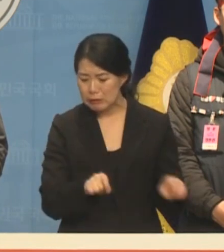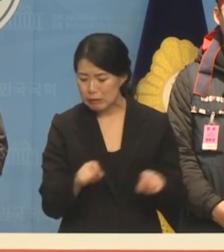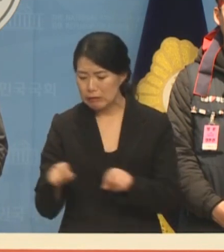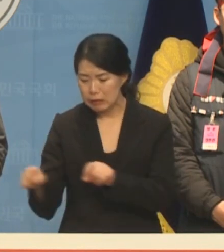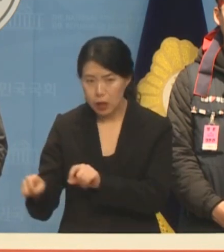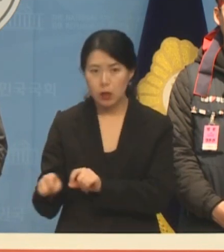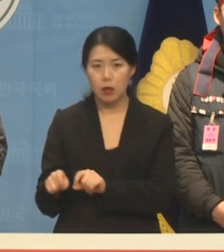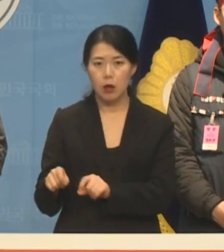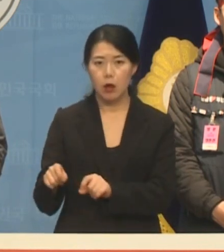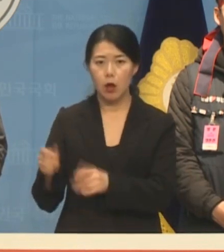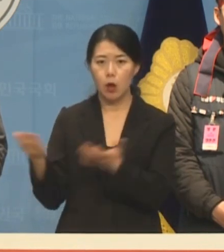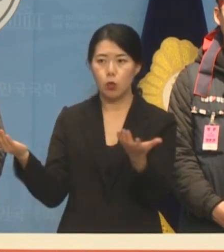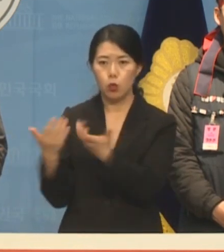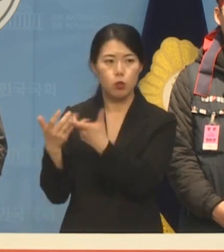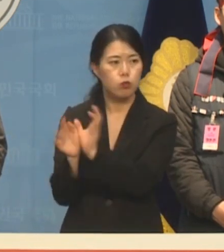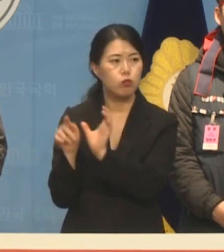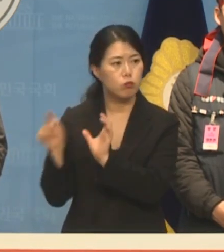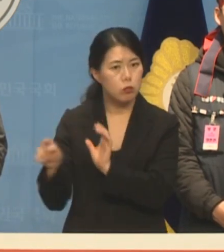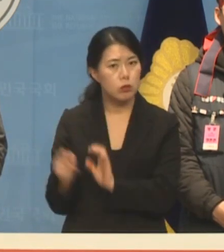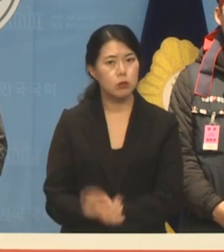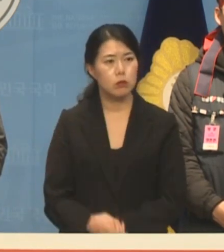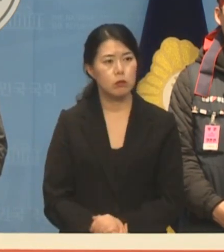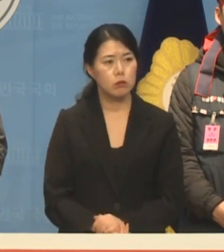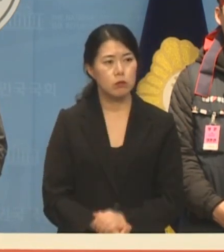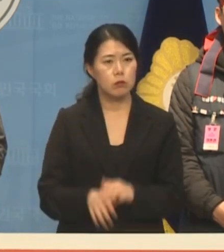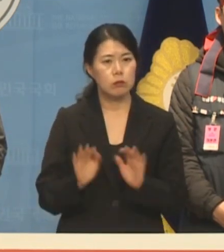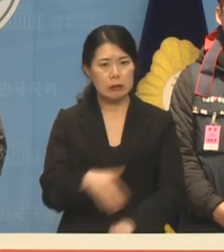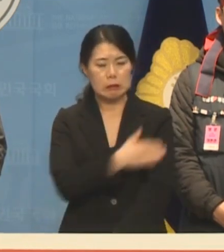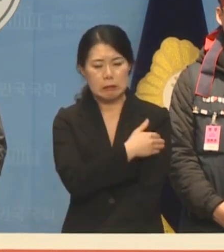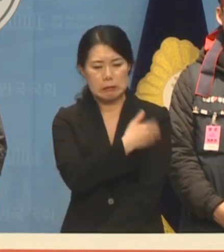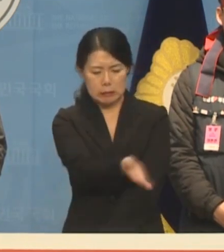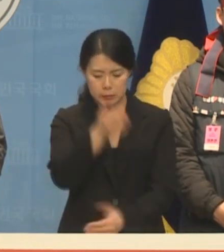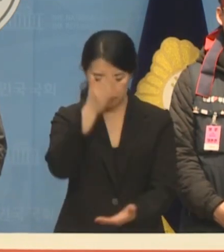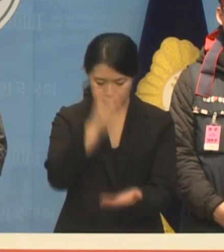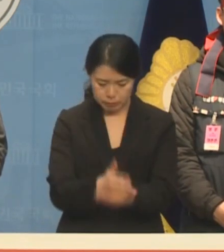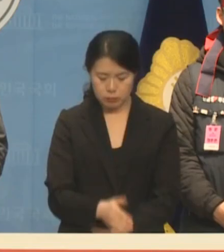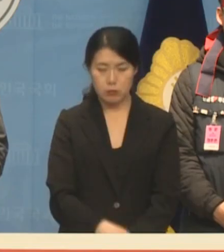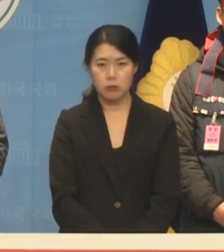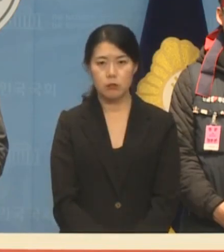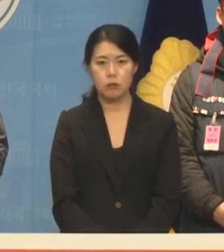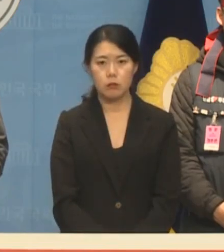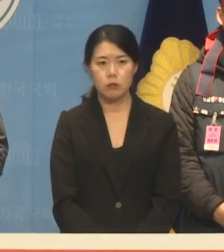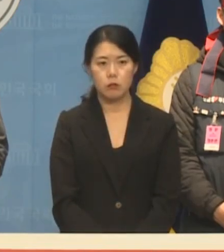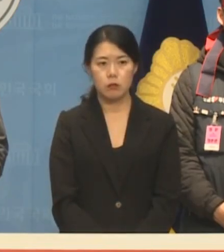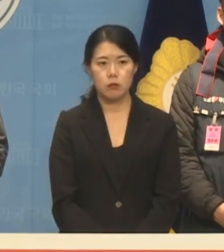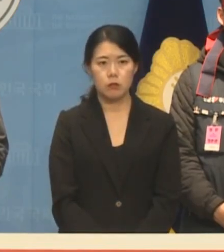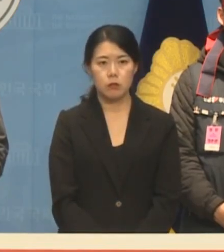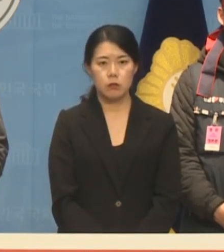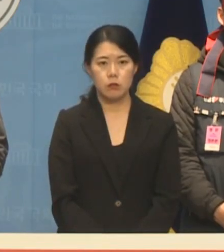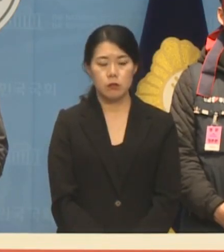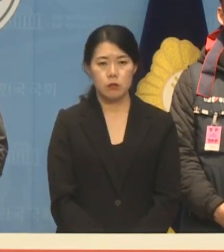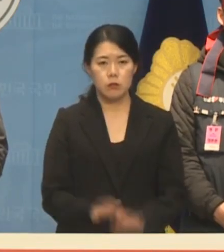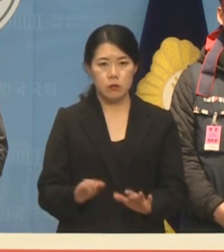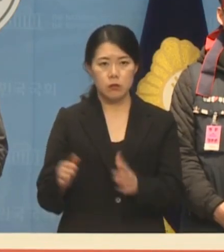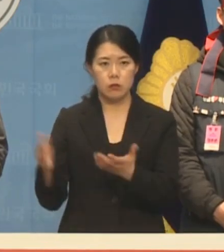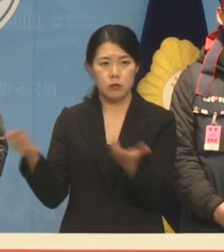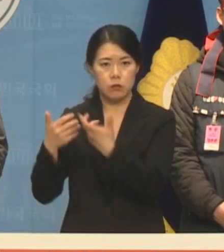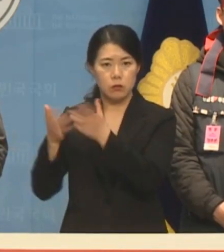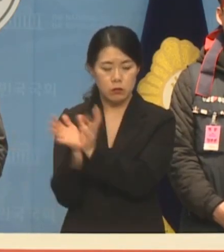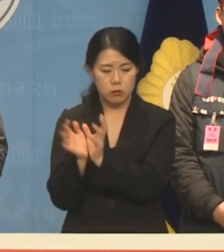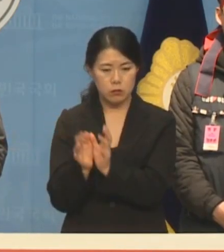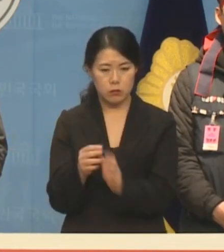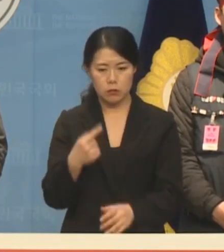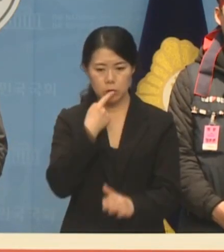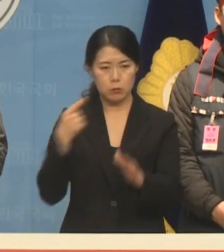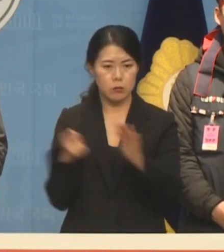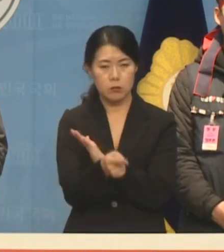있는 고용노동부는 더 이상 직무유기하지 말라. 고용노동부가 아무런 조치도